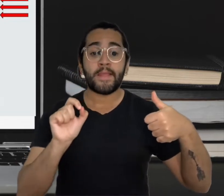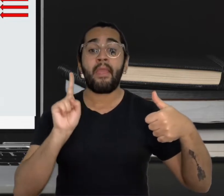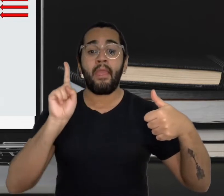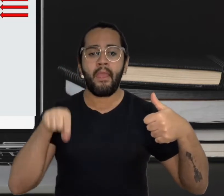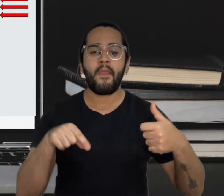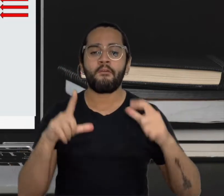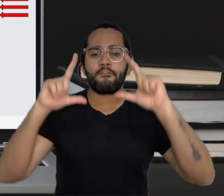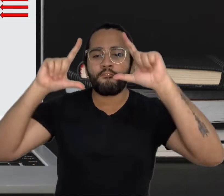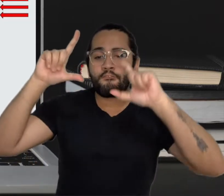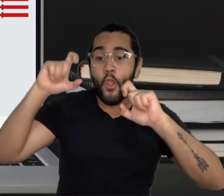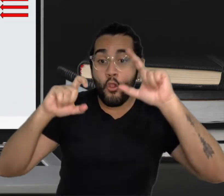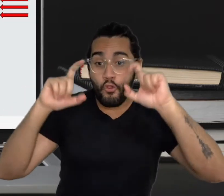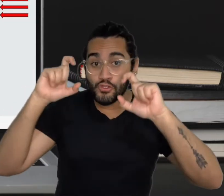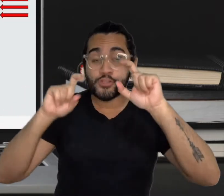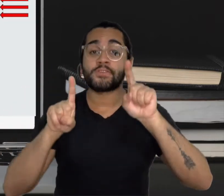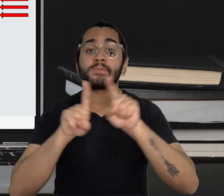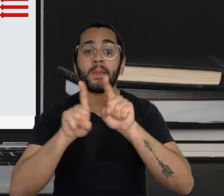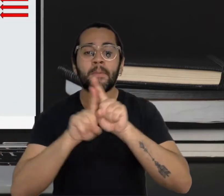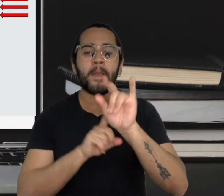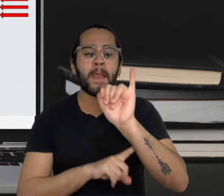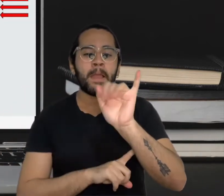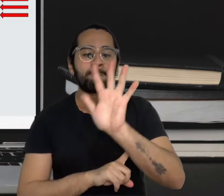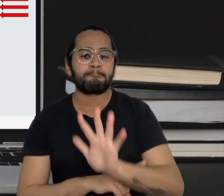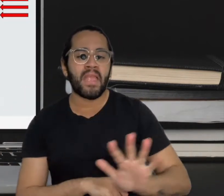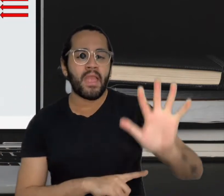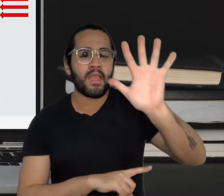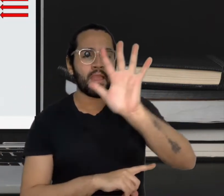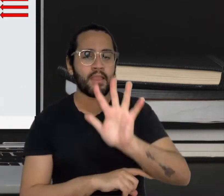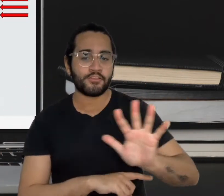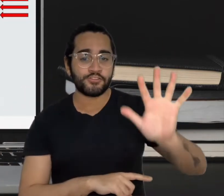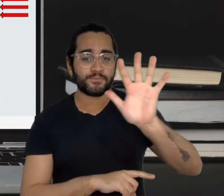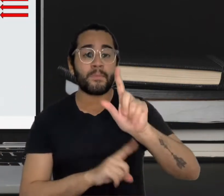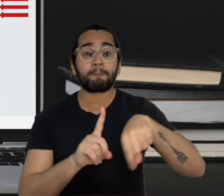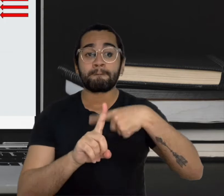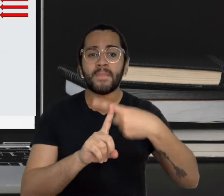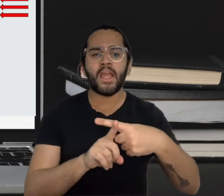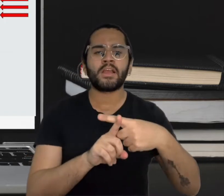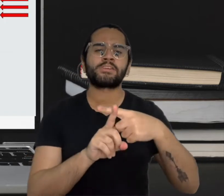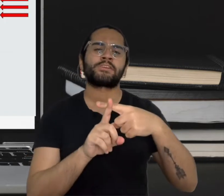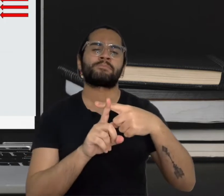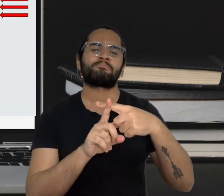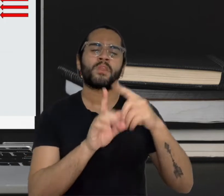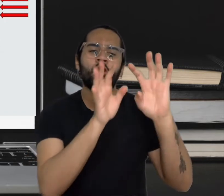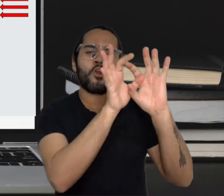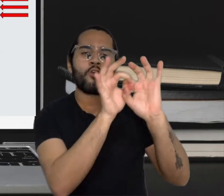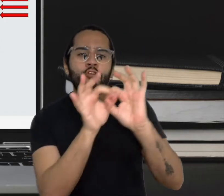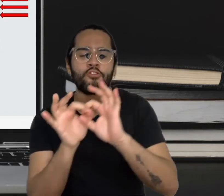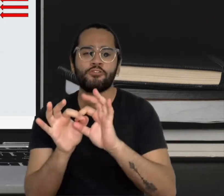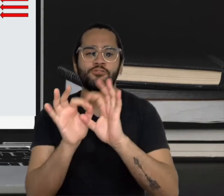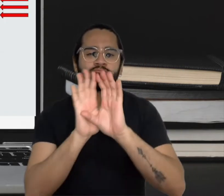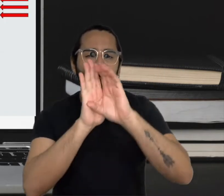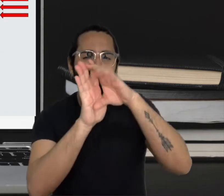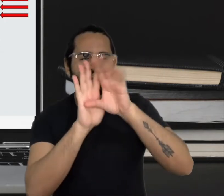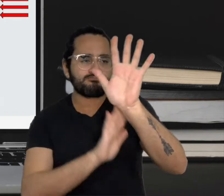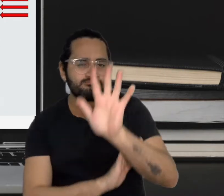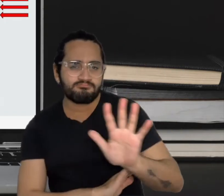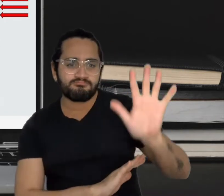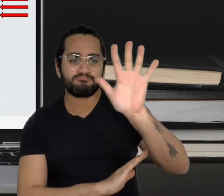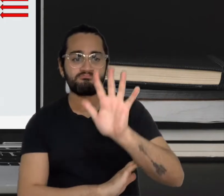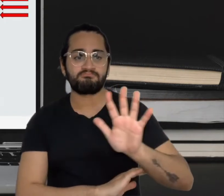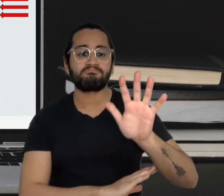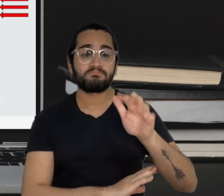74,5%, foi indicado foto, imagens e